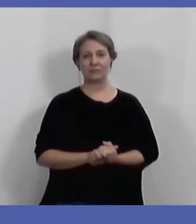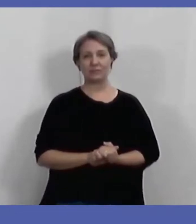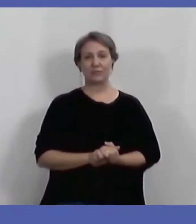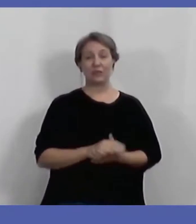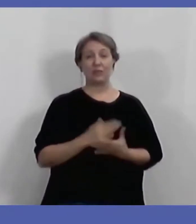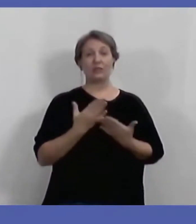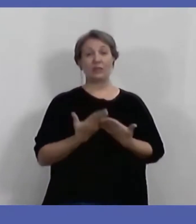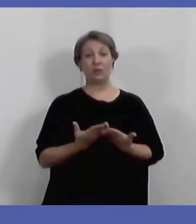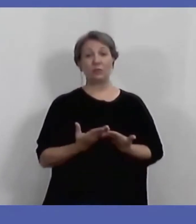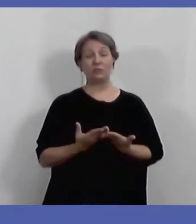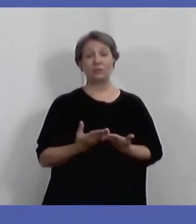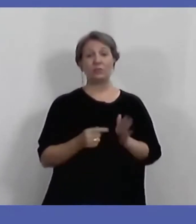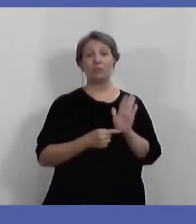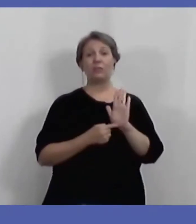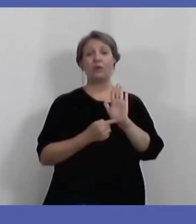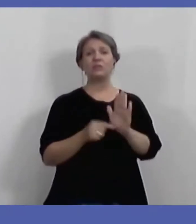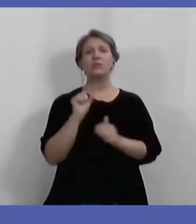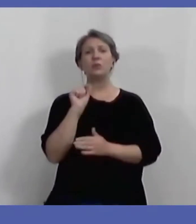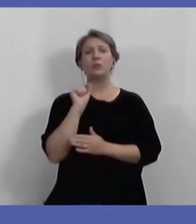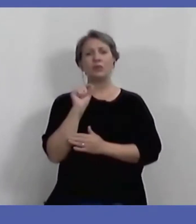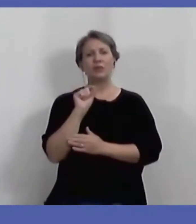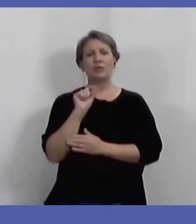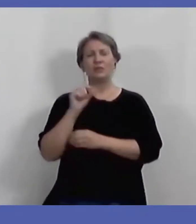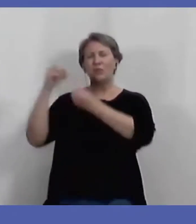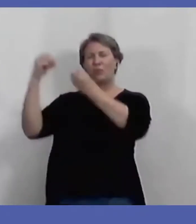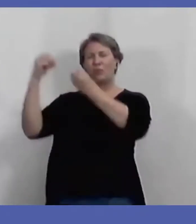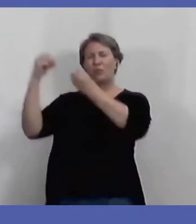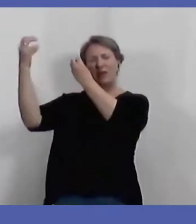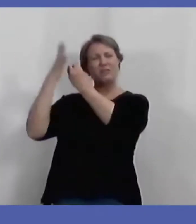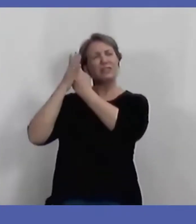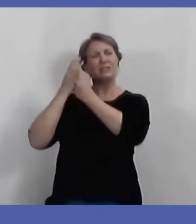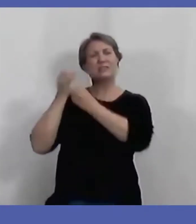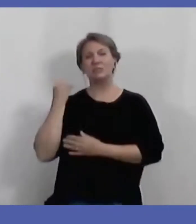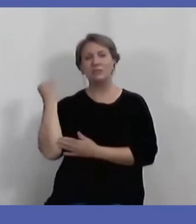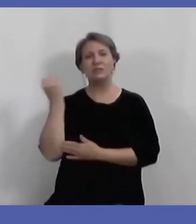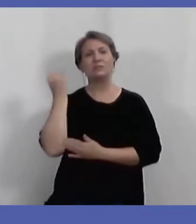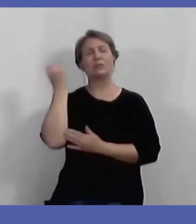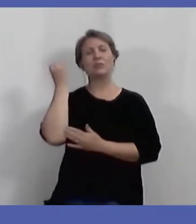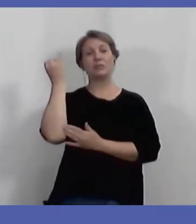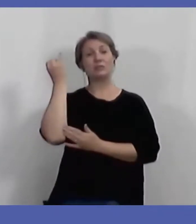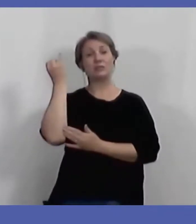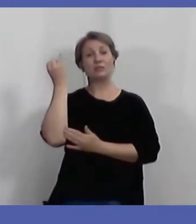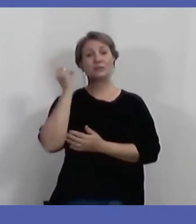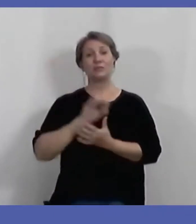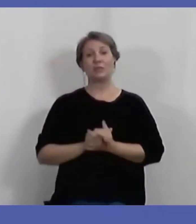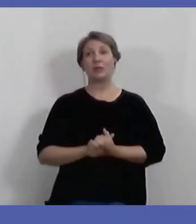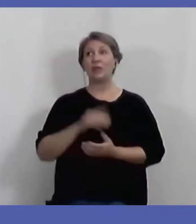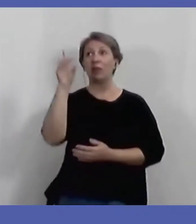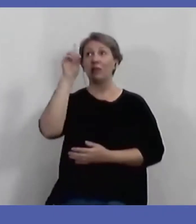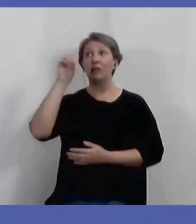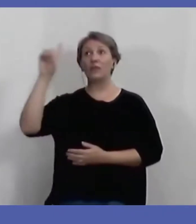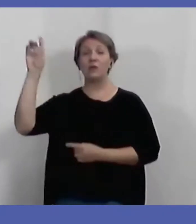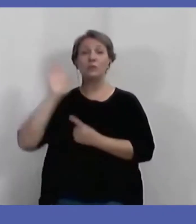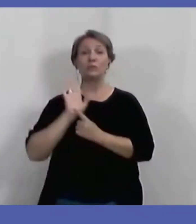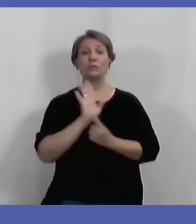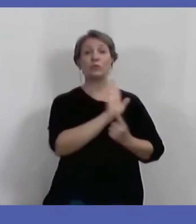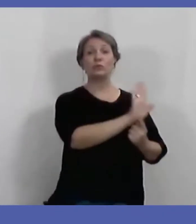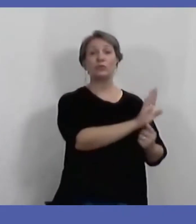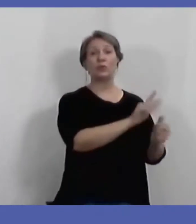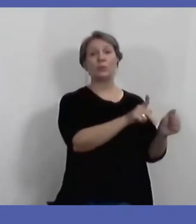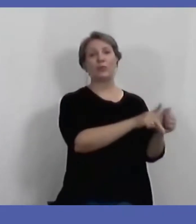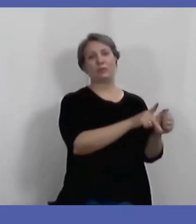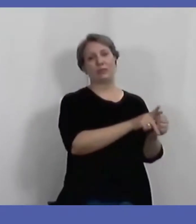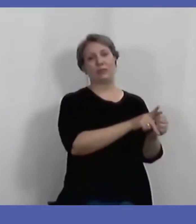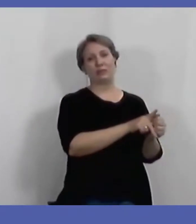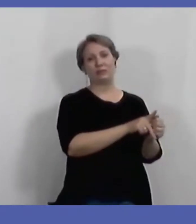revelação que o próprio Deus, próprio Pai, revelou com respeito ao Filho.